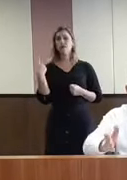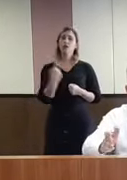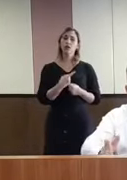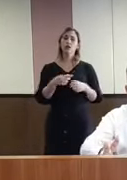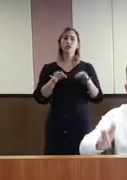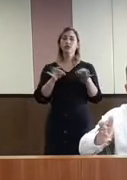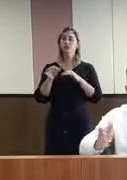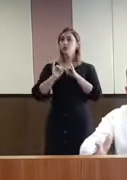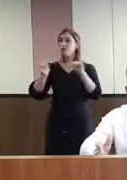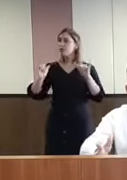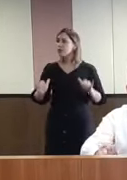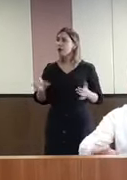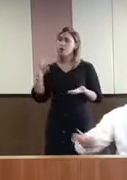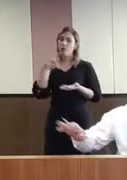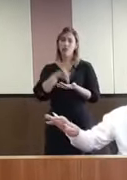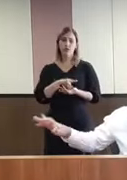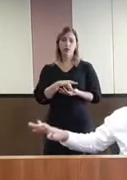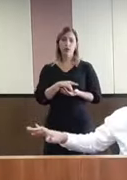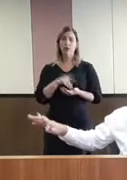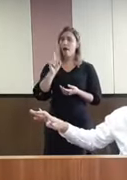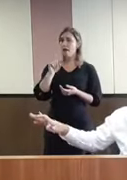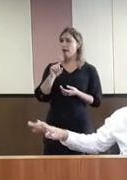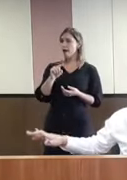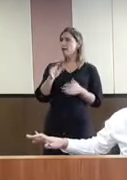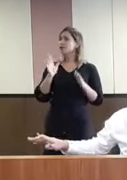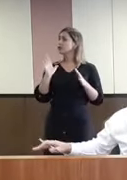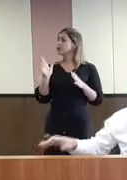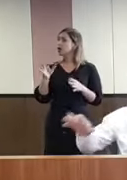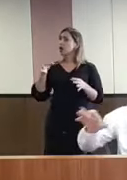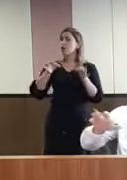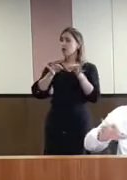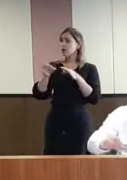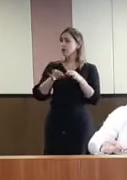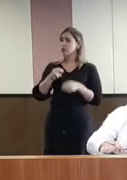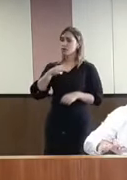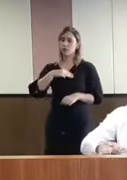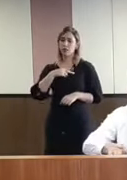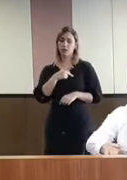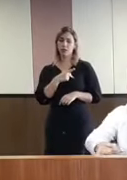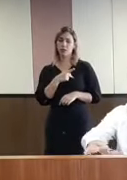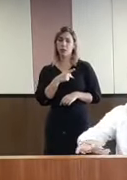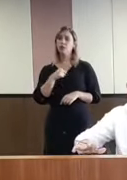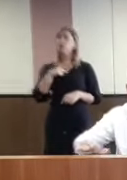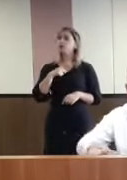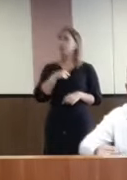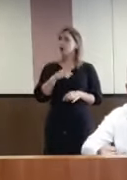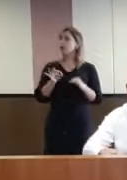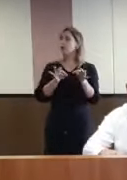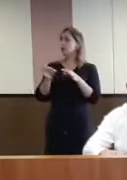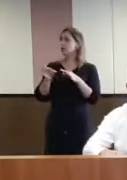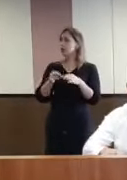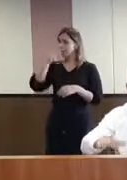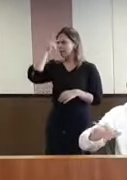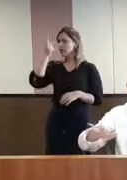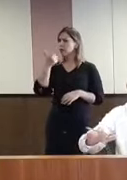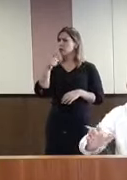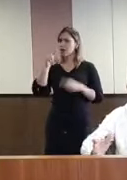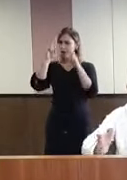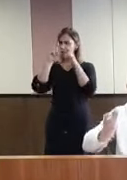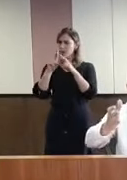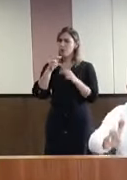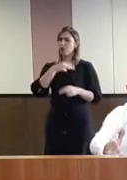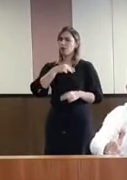divulgar as informações oficiais. Então, esse protocolo já está estabelecido, o Ministério Público está acionando quem está descumprindo isso. O município